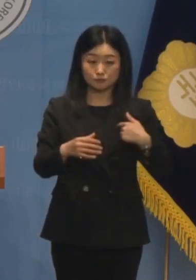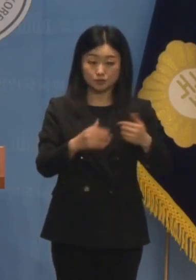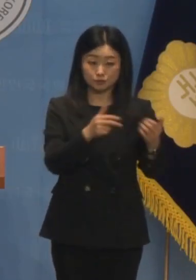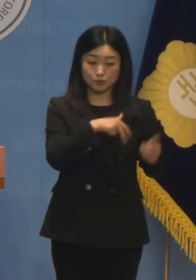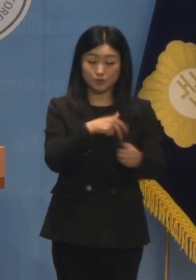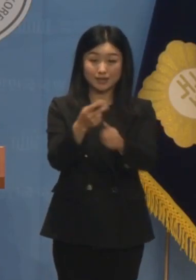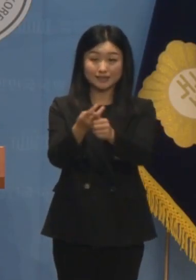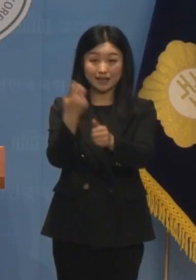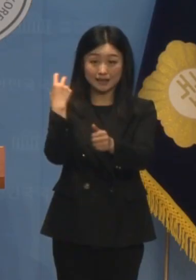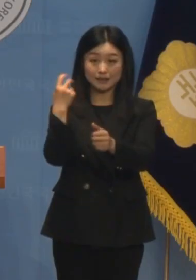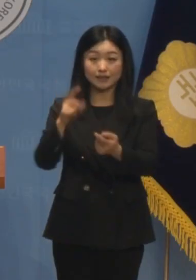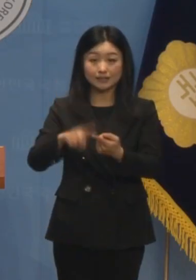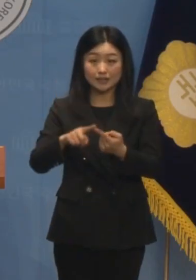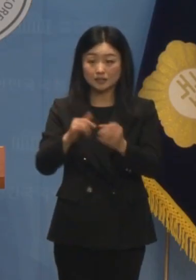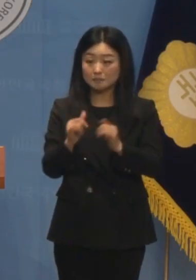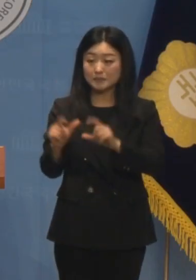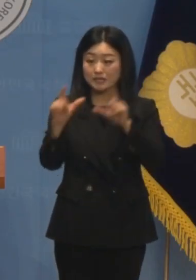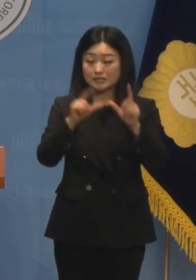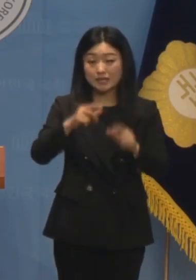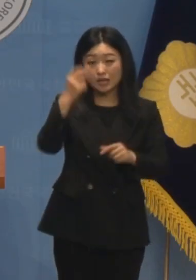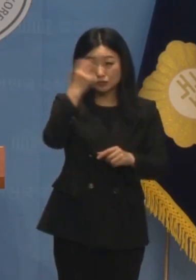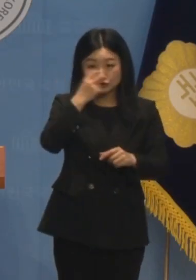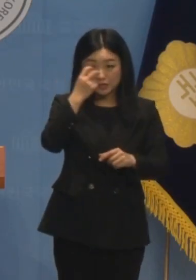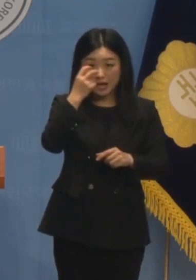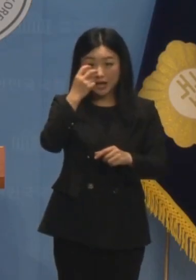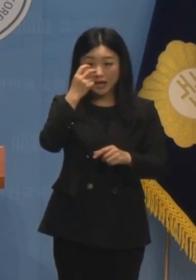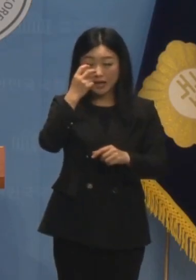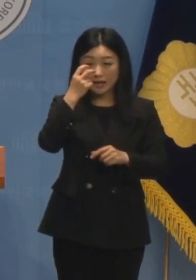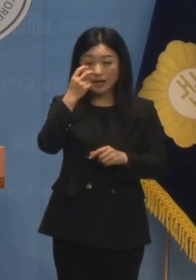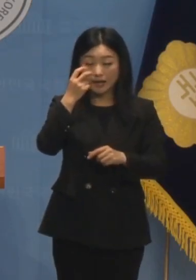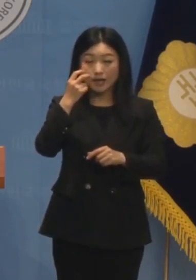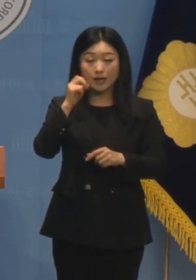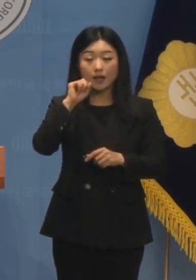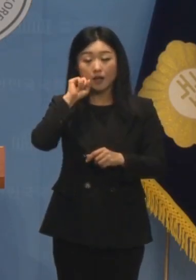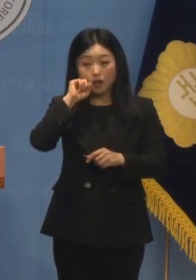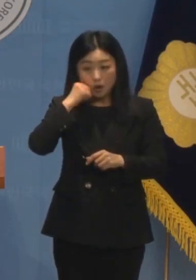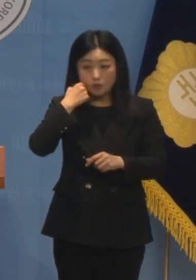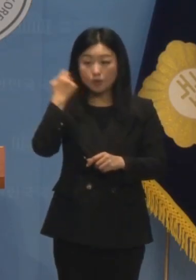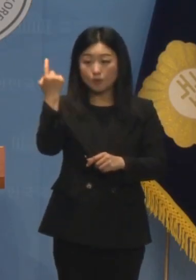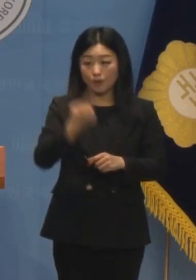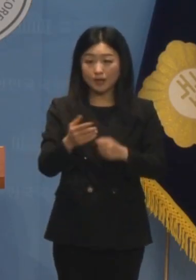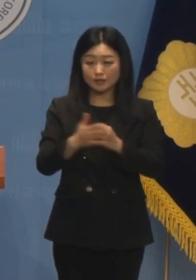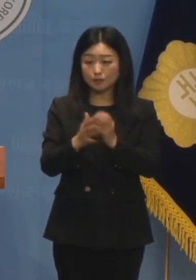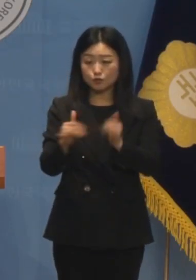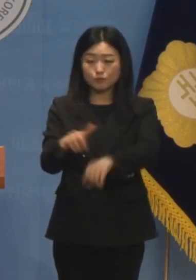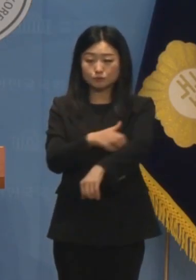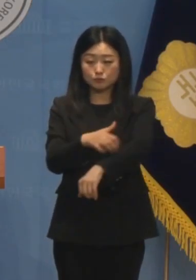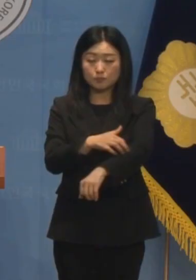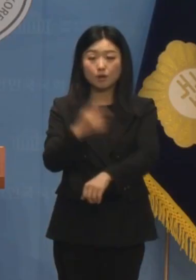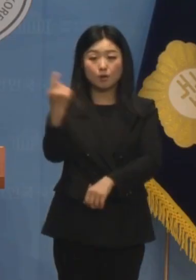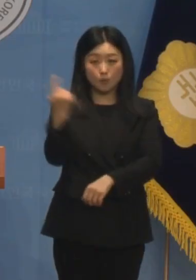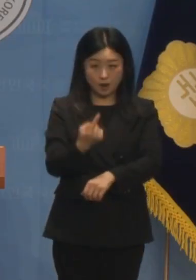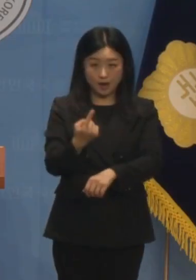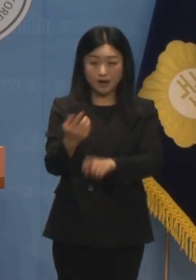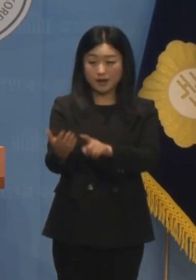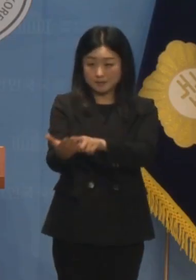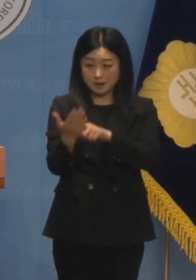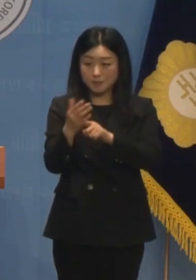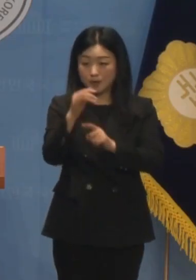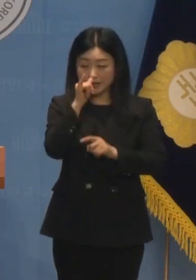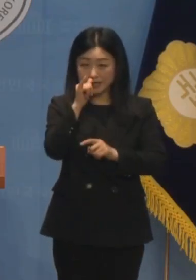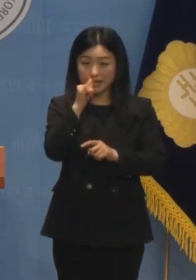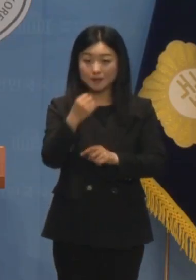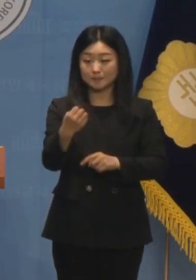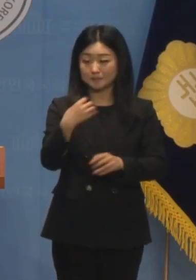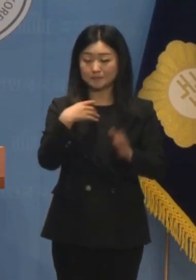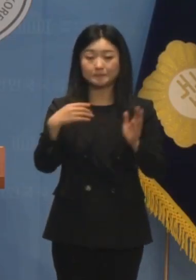소추는 민생 수사의 공백을 초래해 국민 불편을 일으킬 것이라고 강변하고